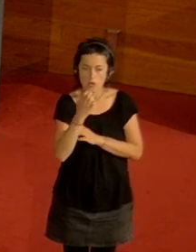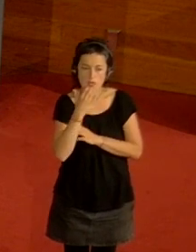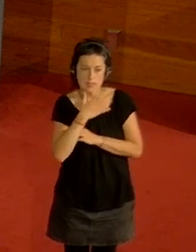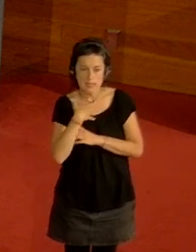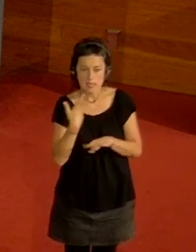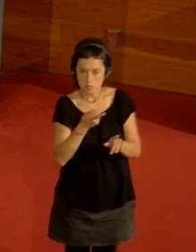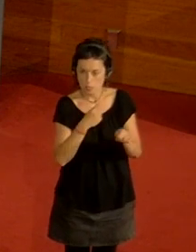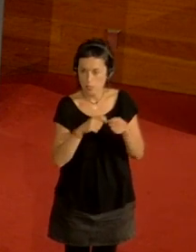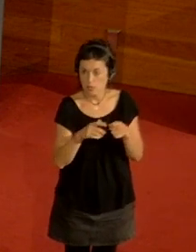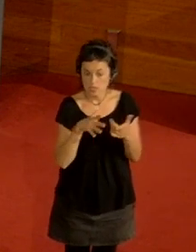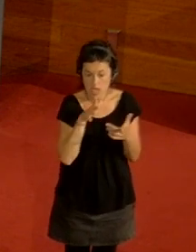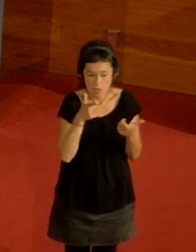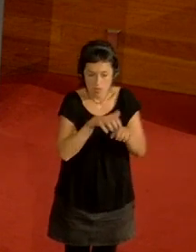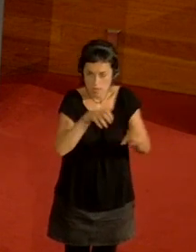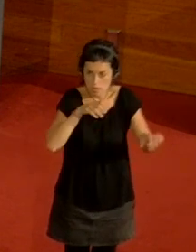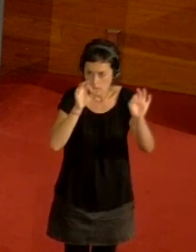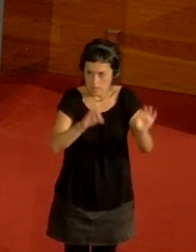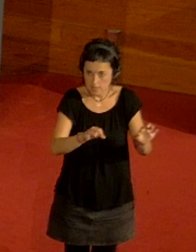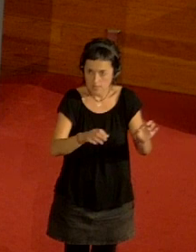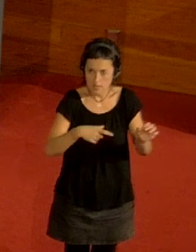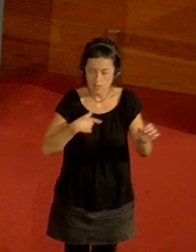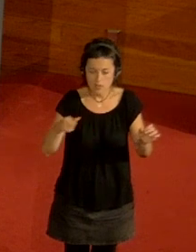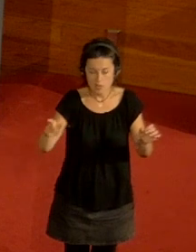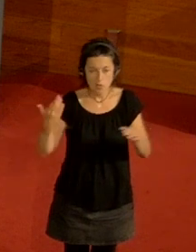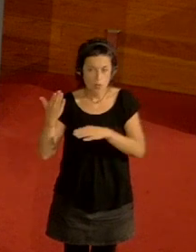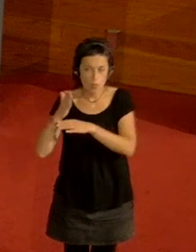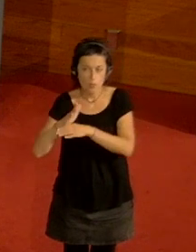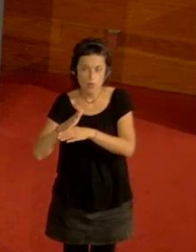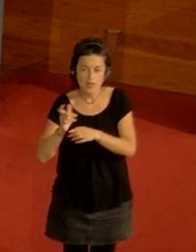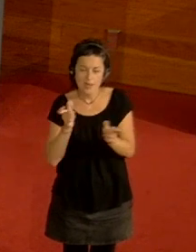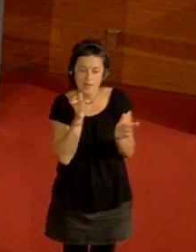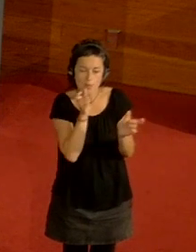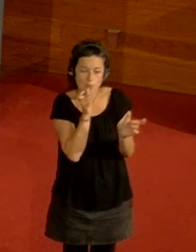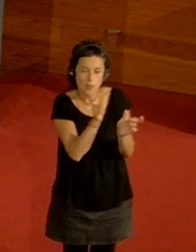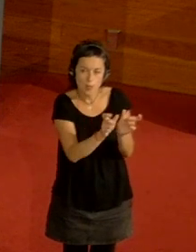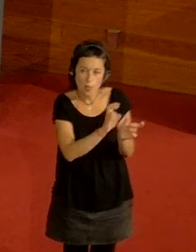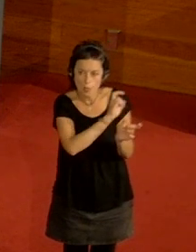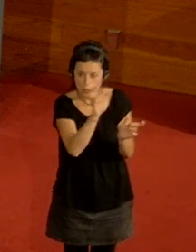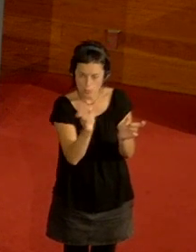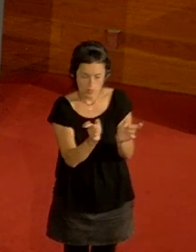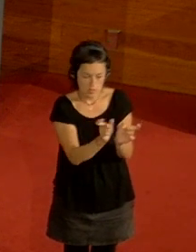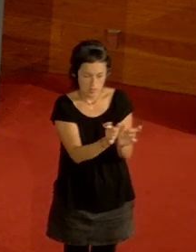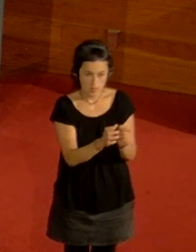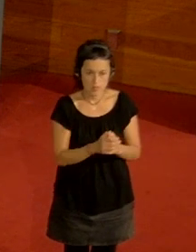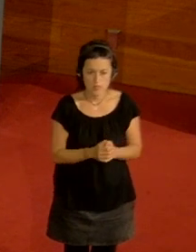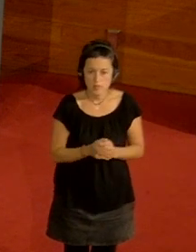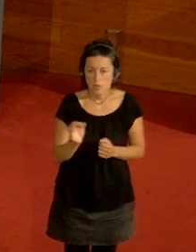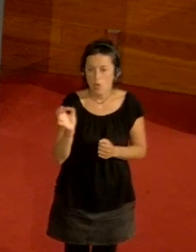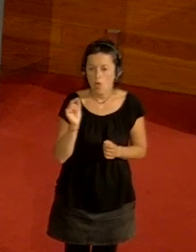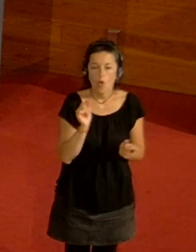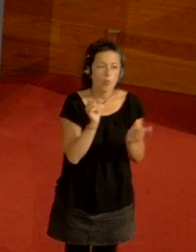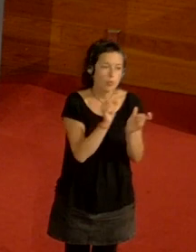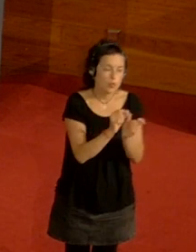que son los que hoy predominan Y es llamativo que esas identidades sean las que predominan eh o el punto urg que